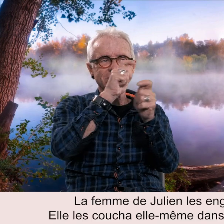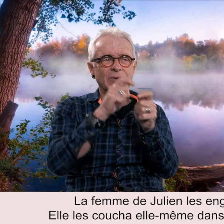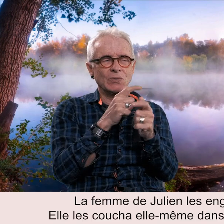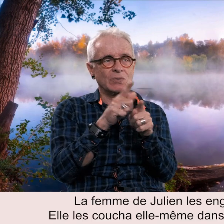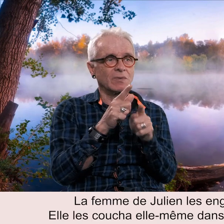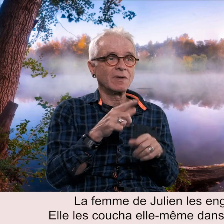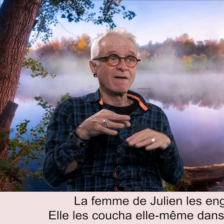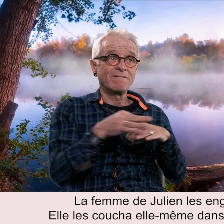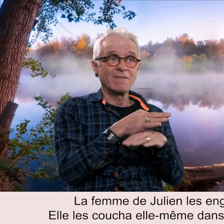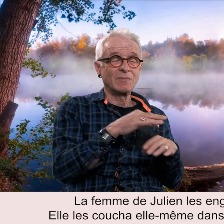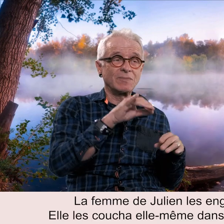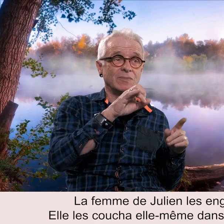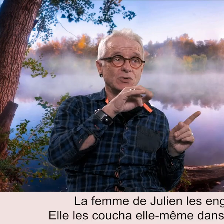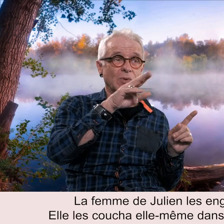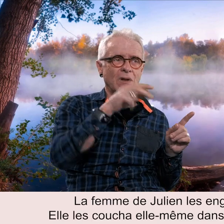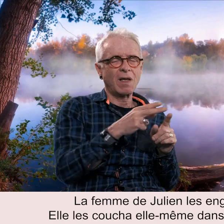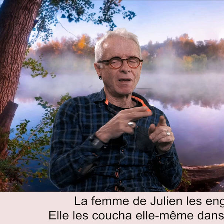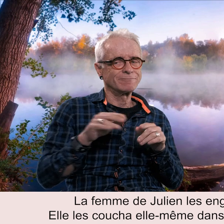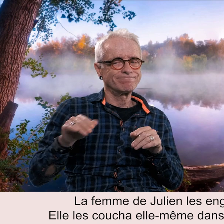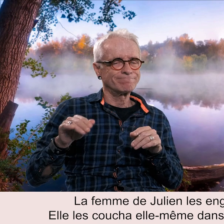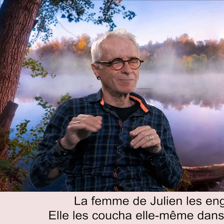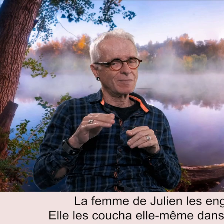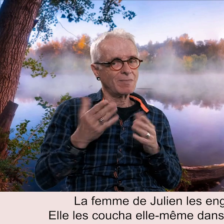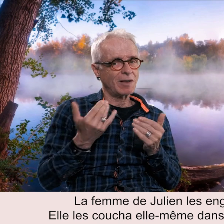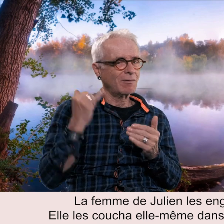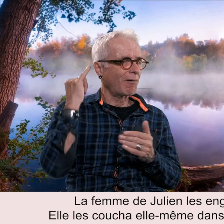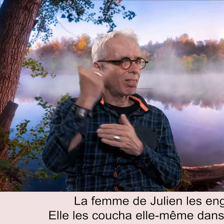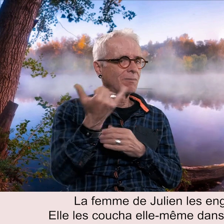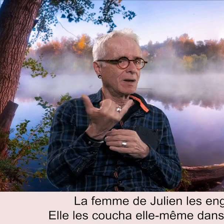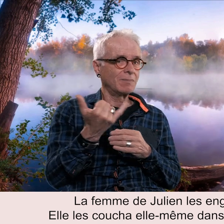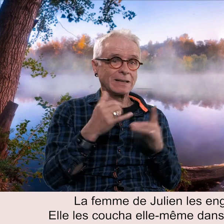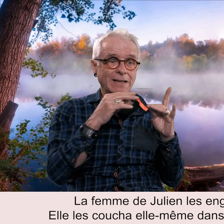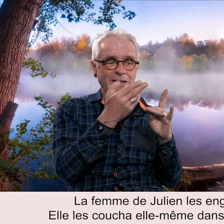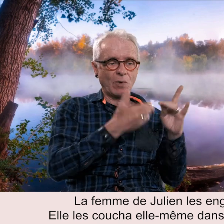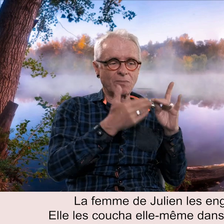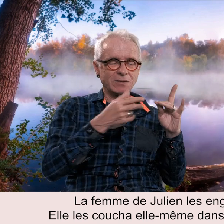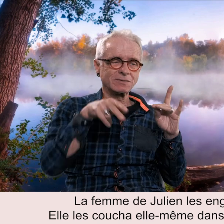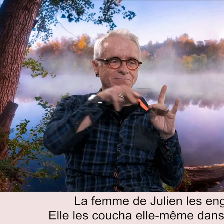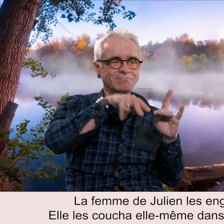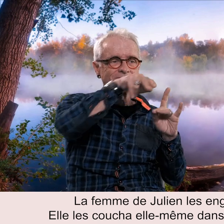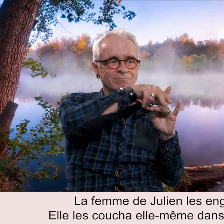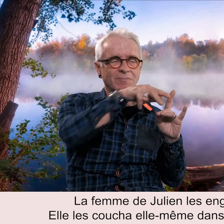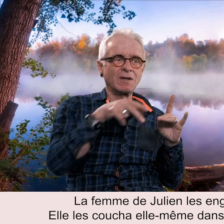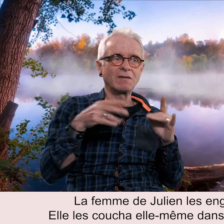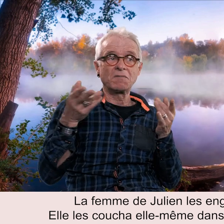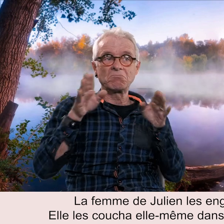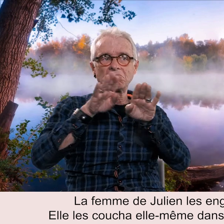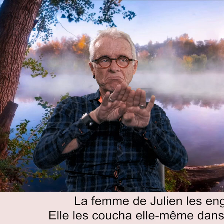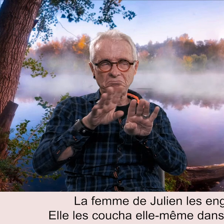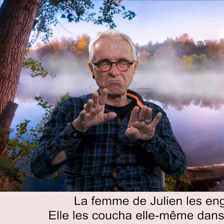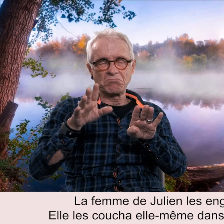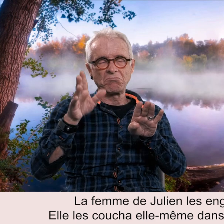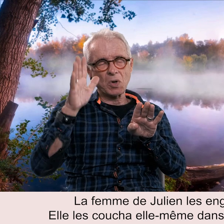femme de Julien les engagea à ne pas l'attendre. Elle les coucha elle-même dans son lit, puis ferma la croisée, ils s'endormirent.